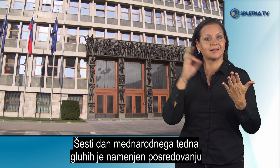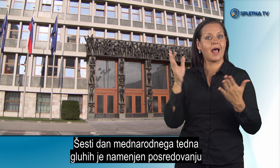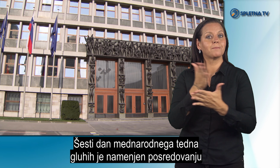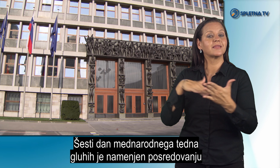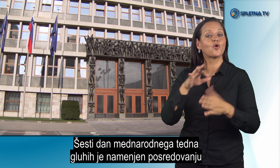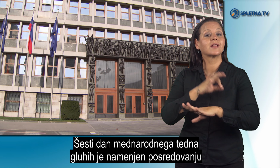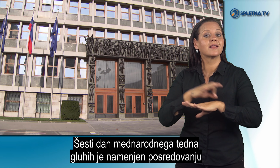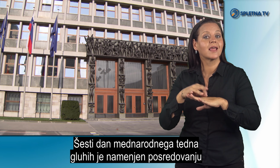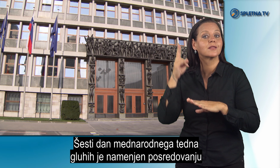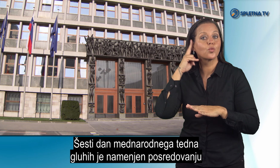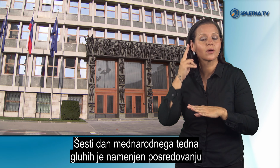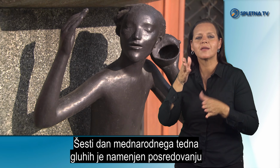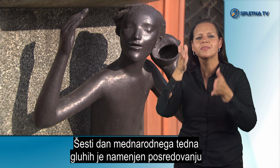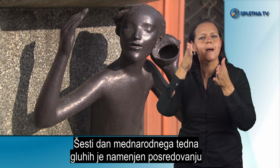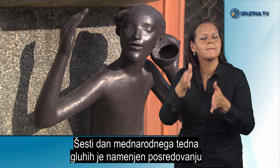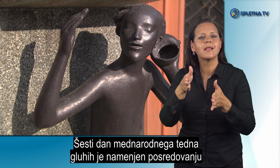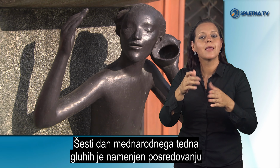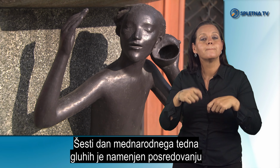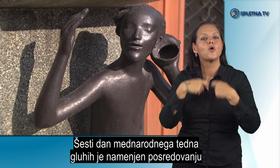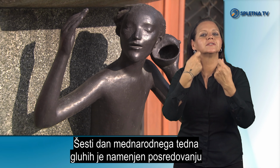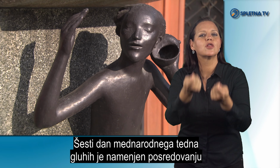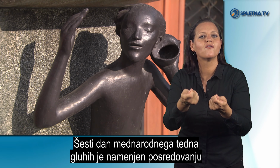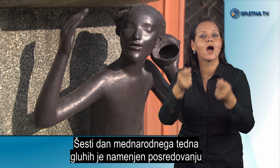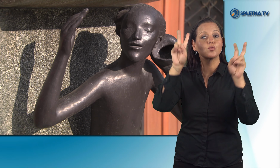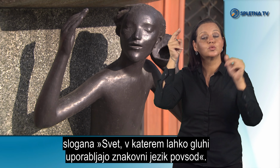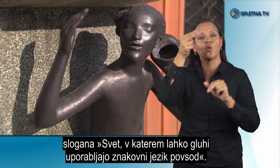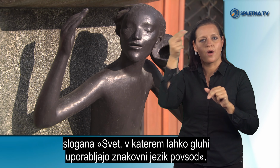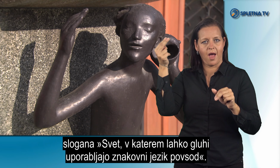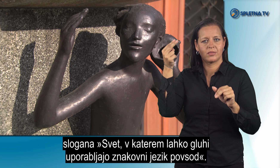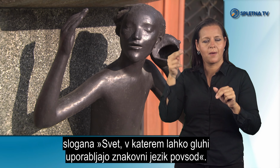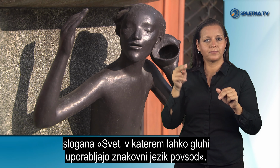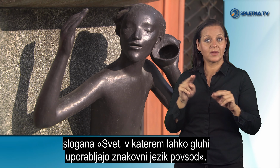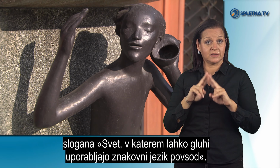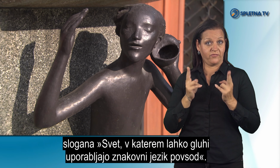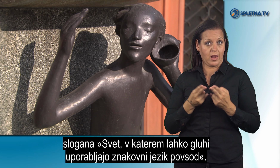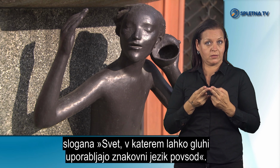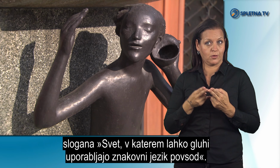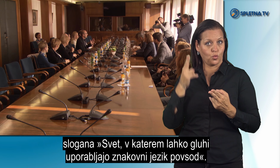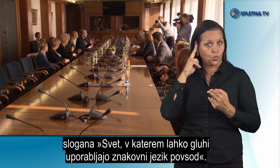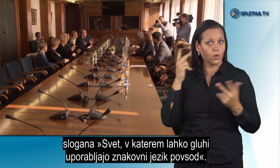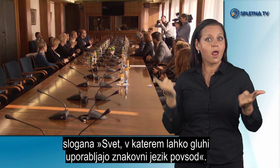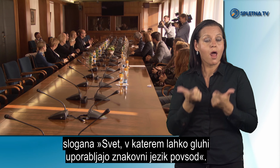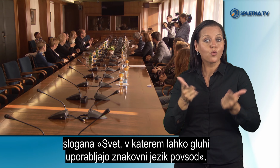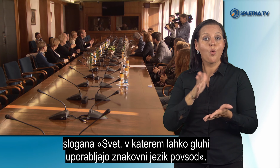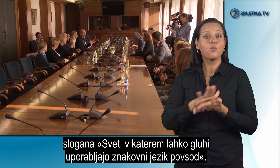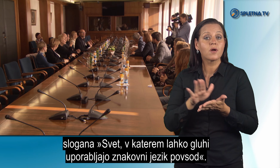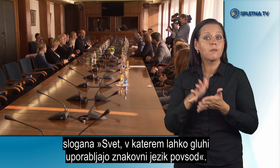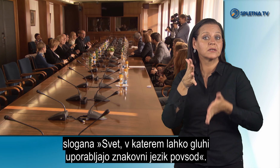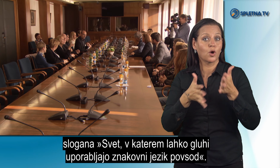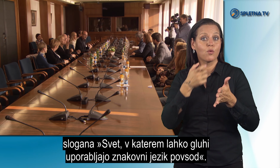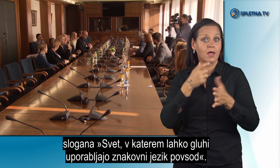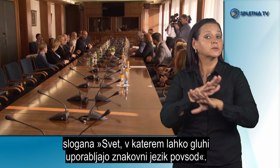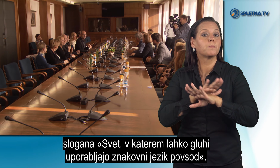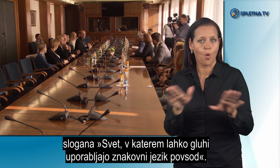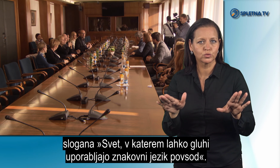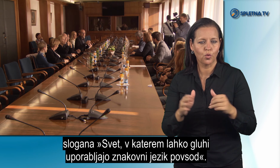6. dan Mednarodnega tedna gluhih je namenjen posredovanju slogana Svet, v katerem lahko gluhi uporabljajo